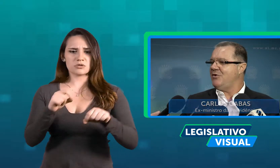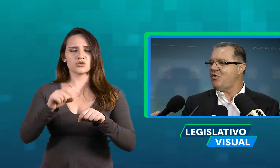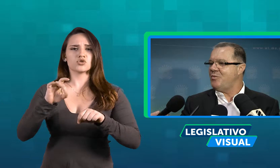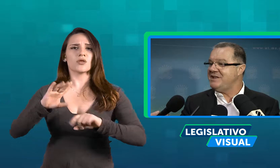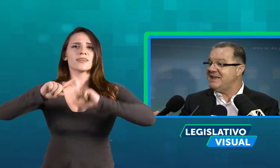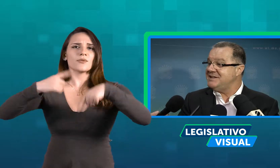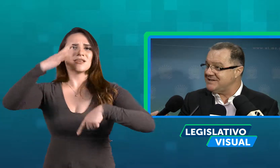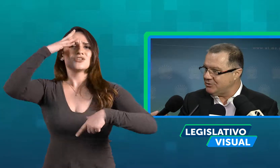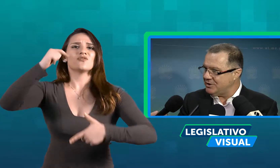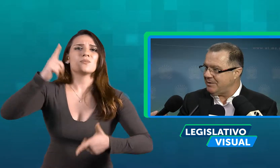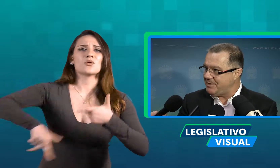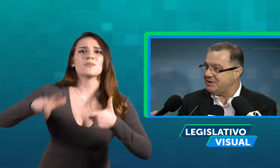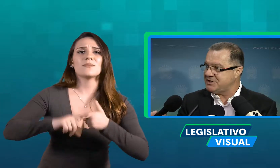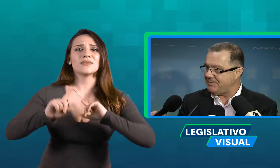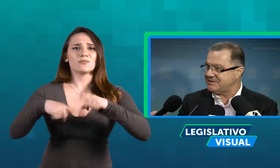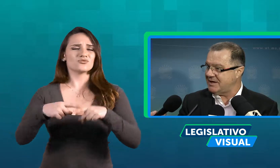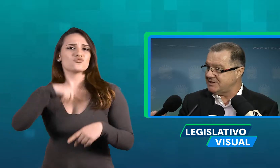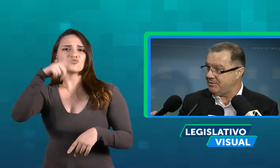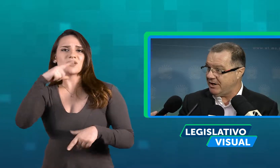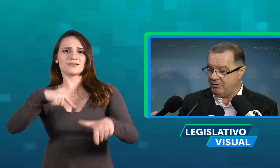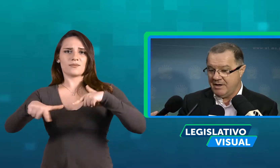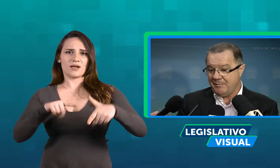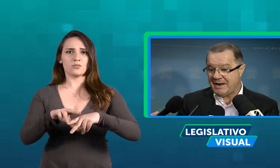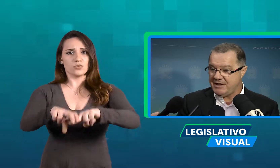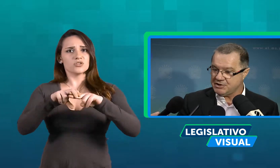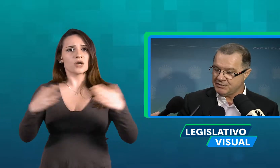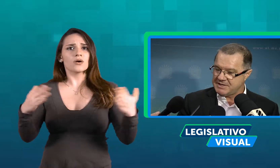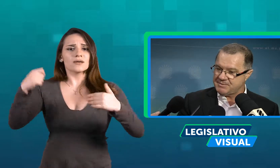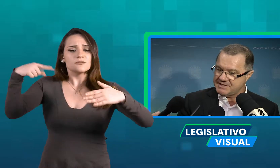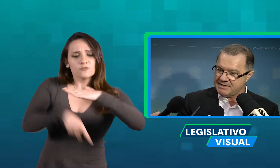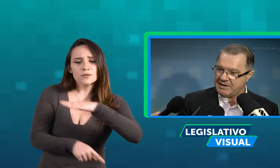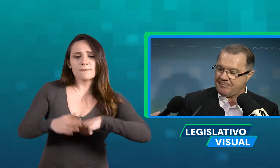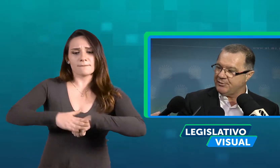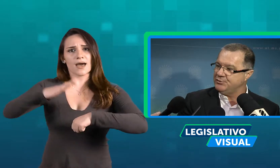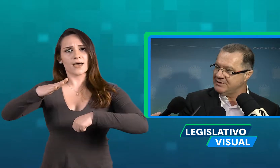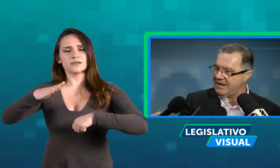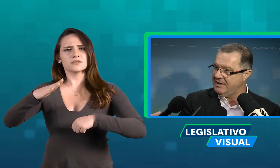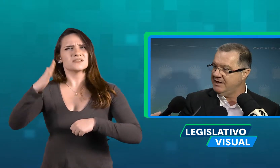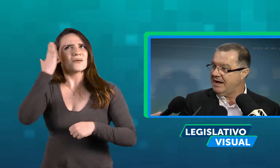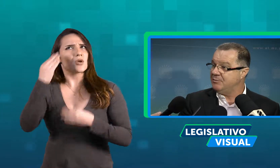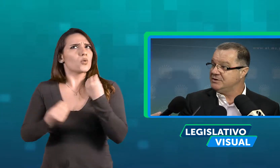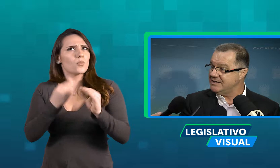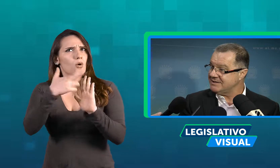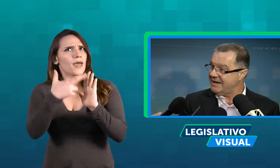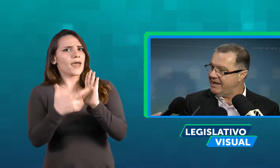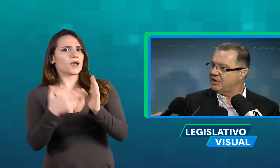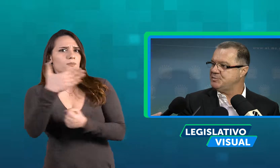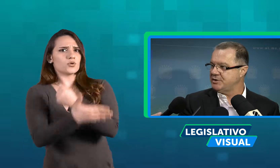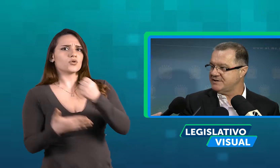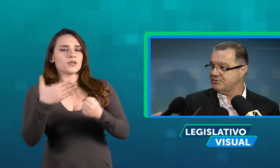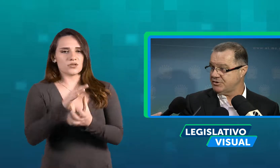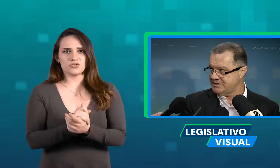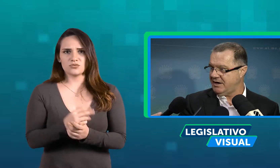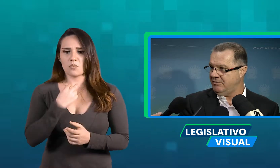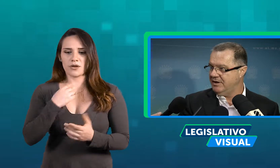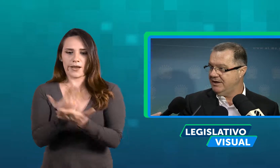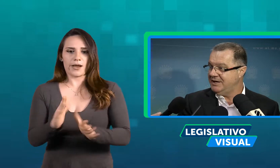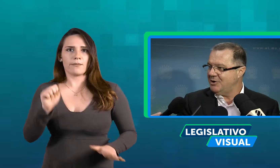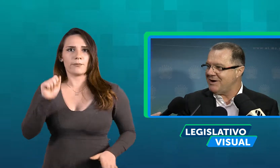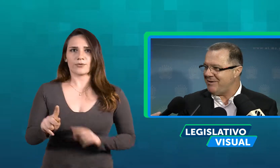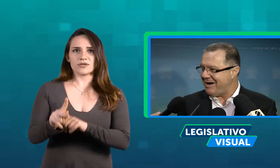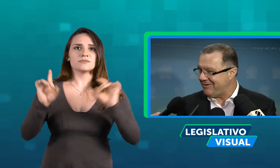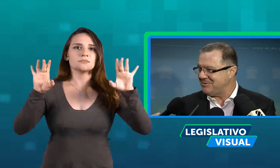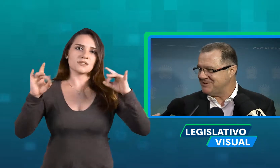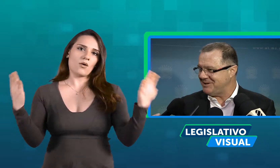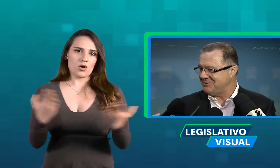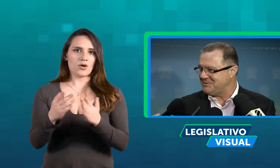e não como indenizador da perda de capacidade laboral. Para isso, você precisa aprofundar a mudança na regra de proteção social e